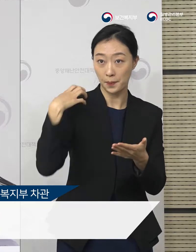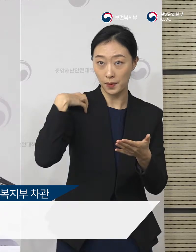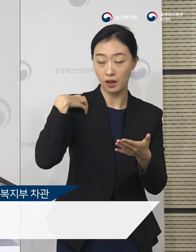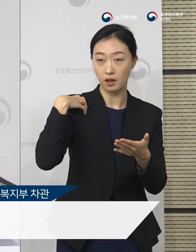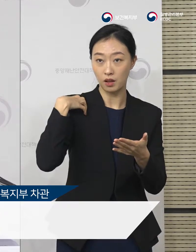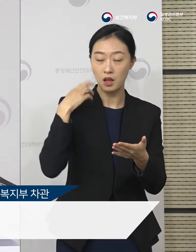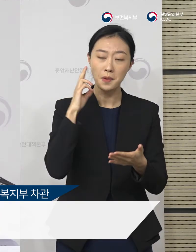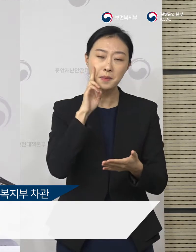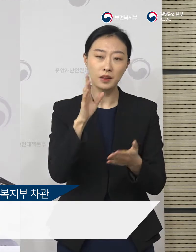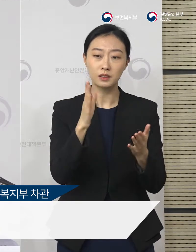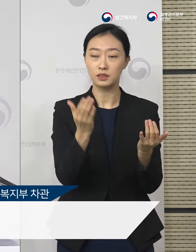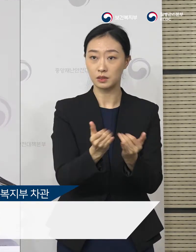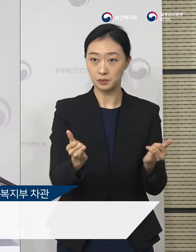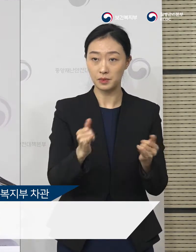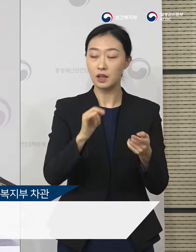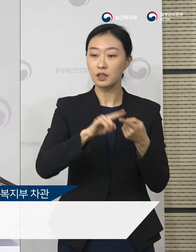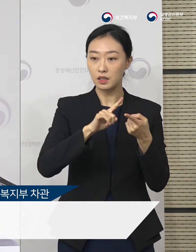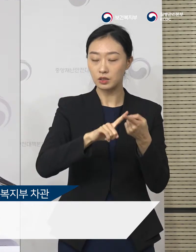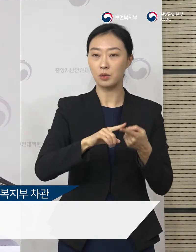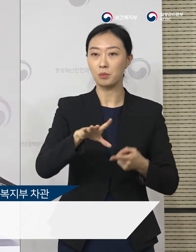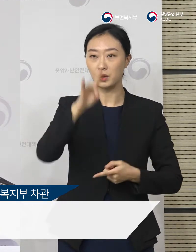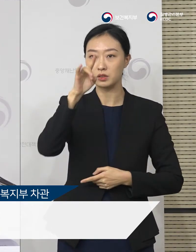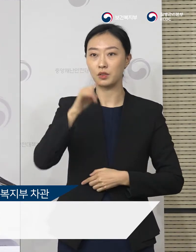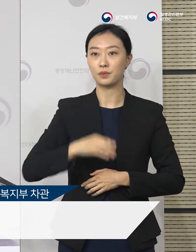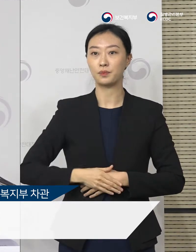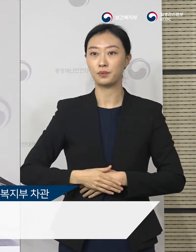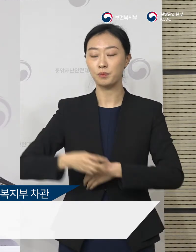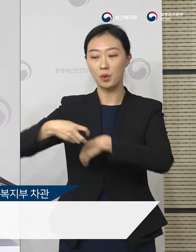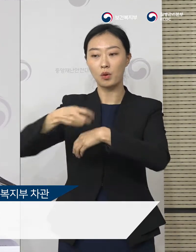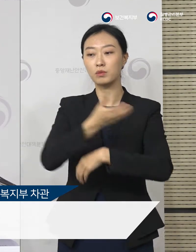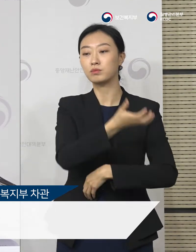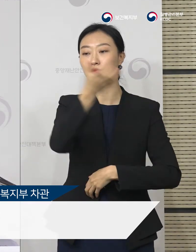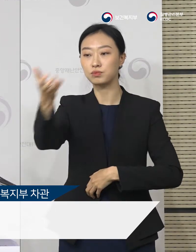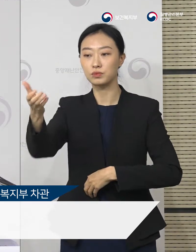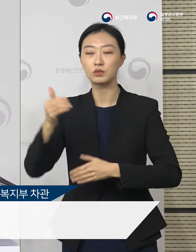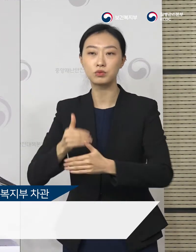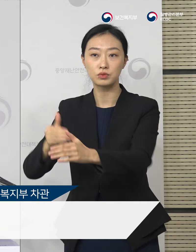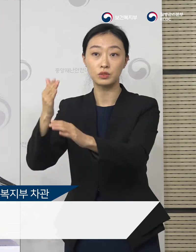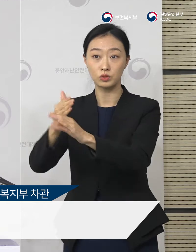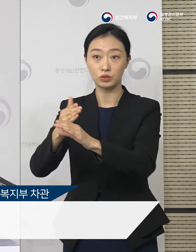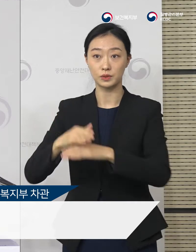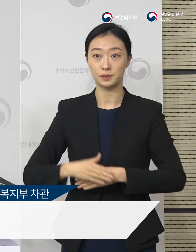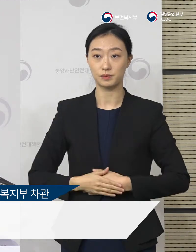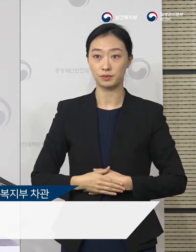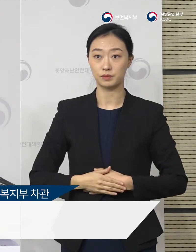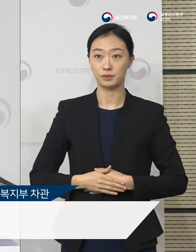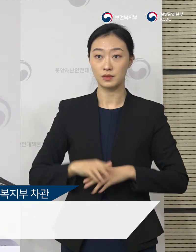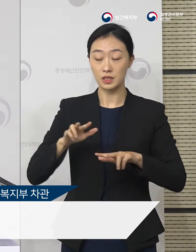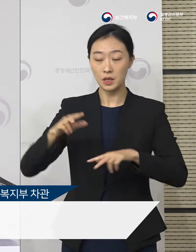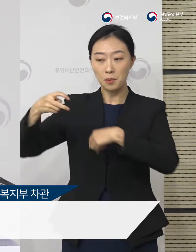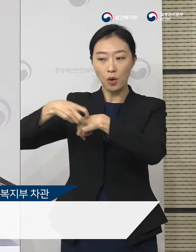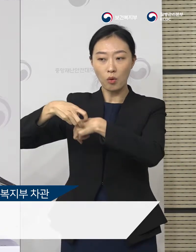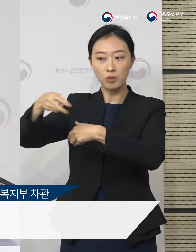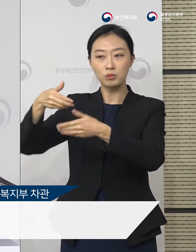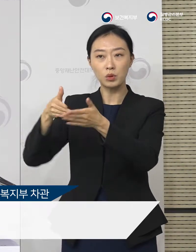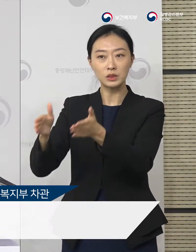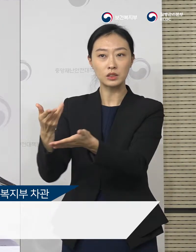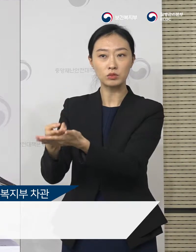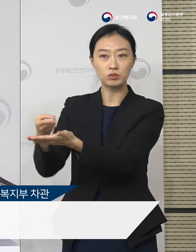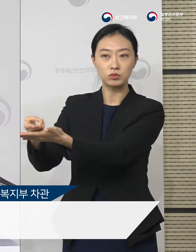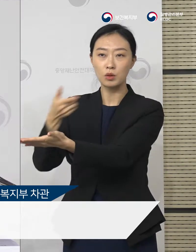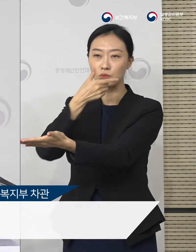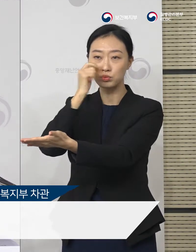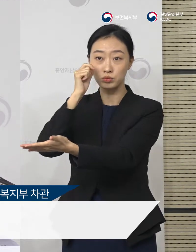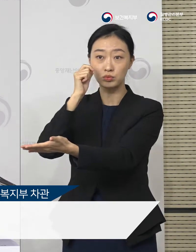환자부터 우선적으로 상급병원에 입원하도록 조치되고 있습니다. 대구시의 상급병원 병실이 부족하여 중증